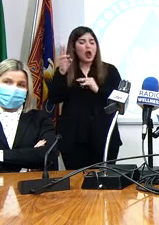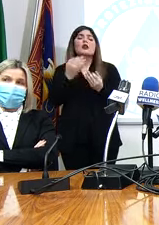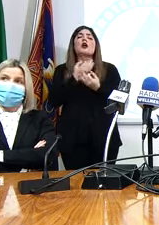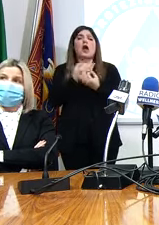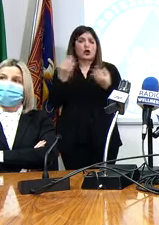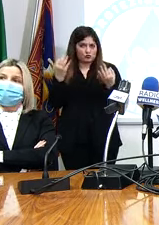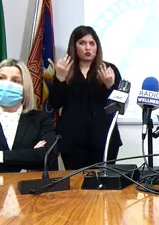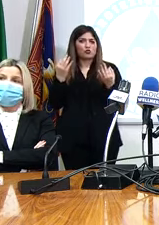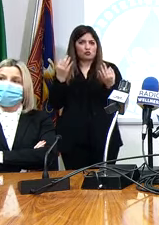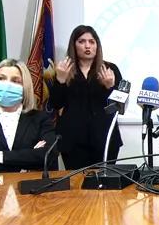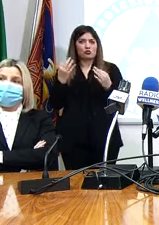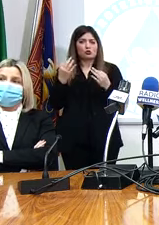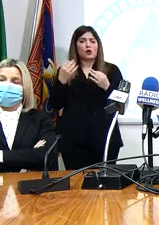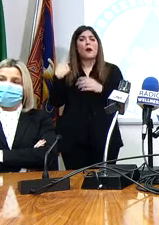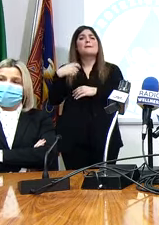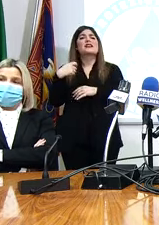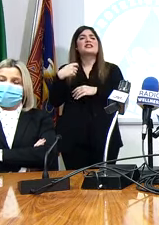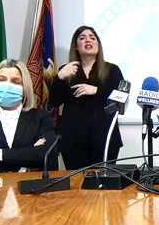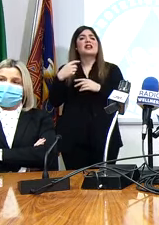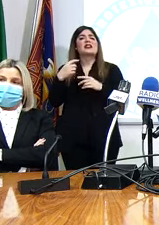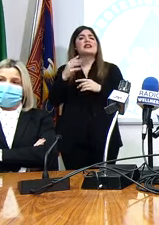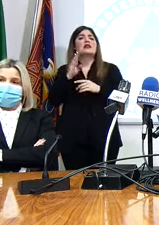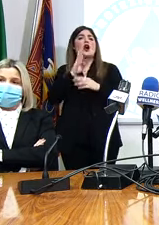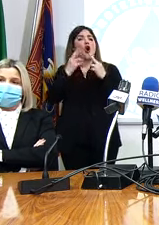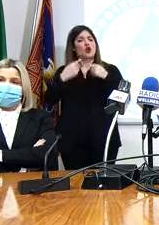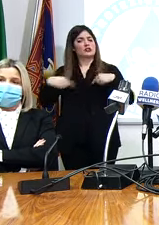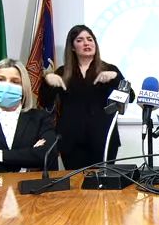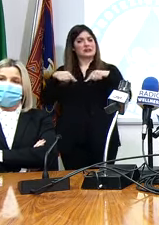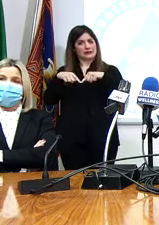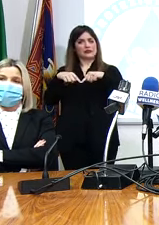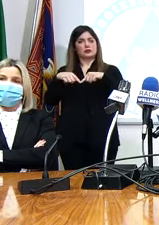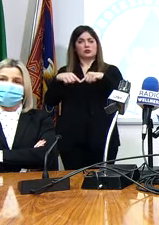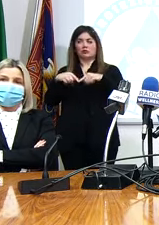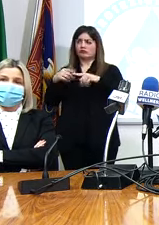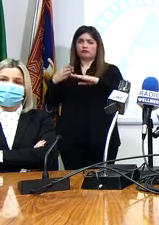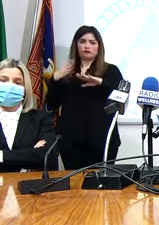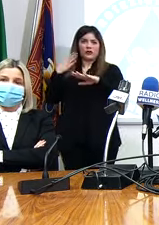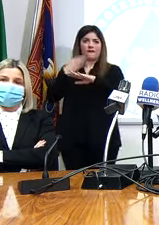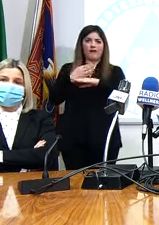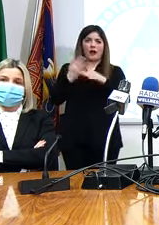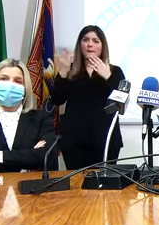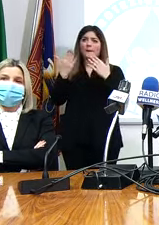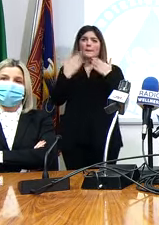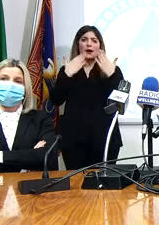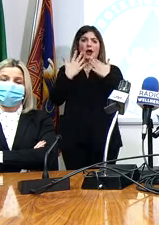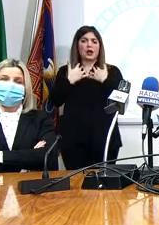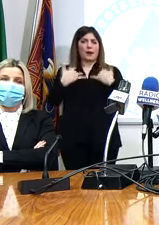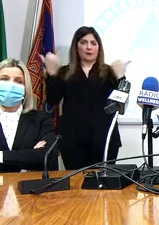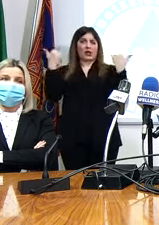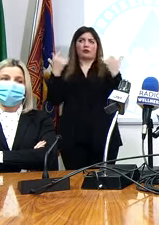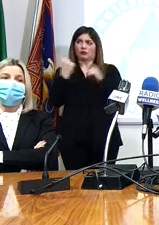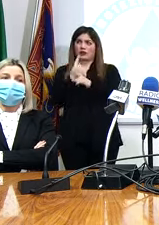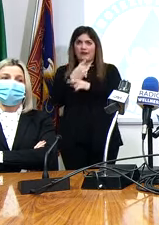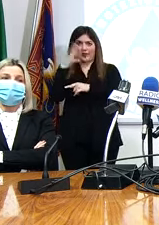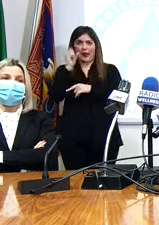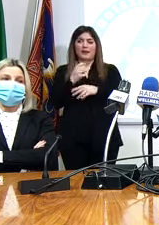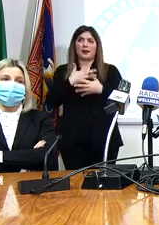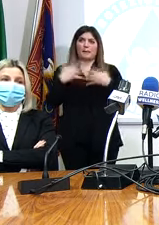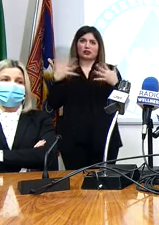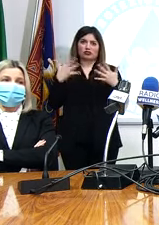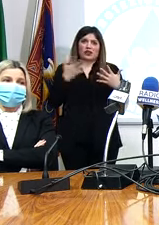in Parlamento, perché l'interfaccia al Parlamento è dimostrare se ha una maggioranza oppure no. Poi sarà inevitabile che se non ce l'ha si andrà al